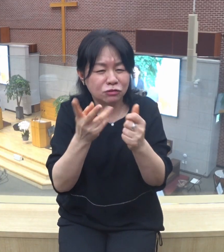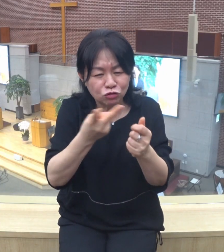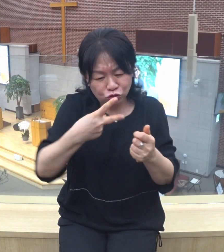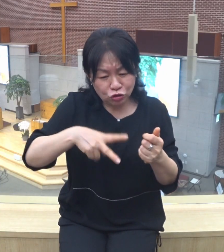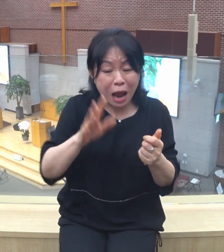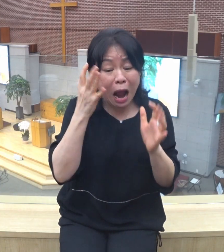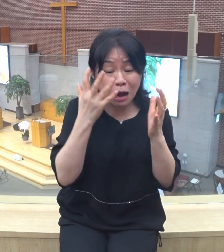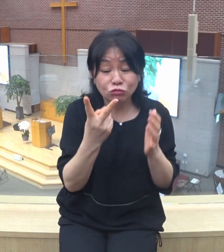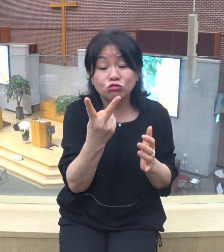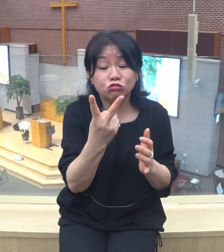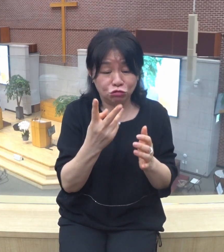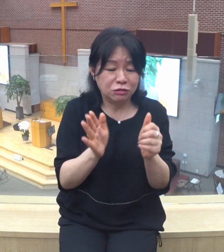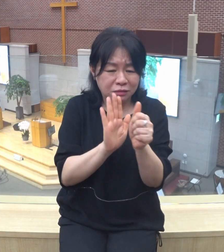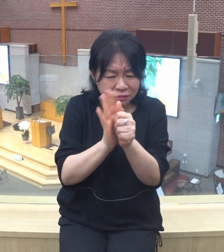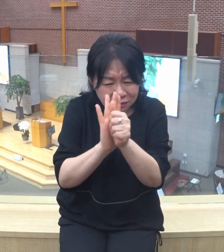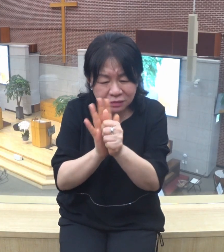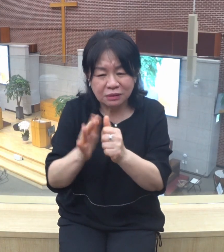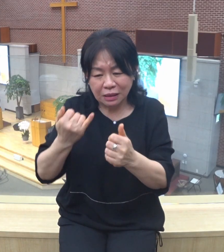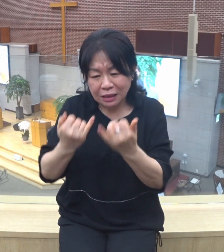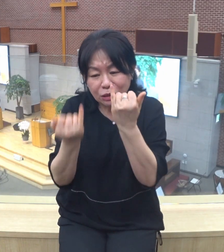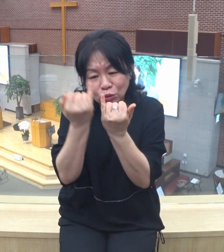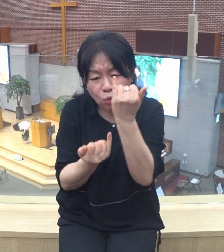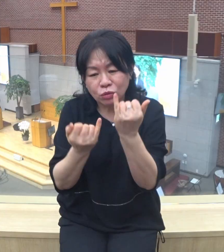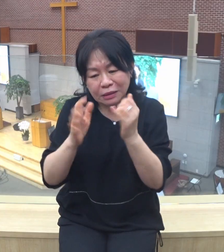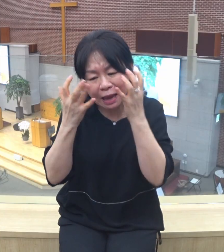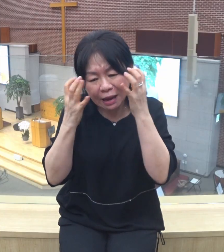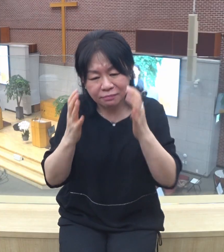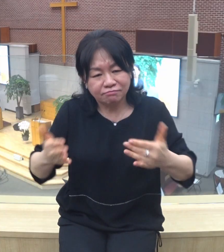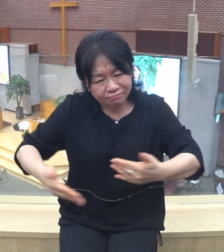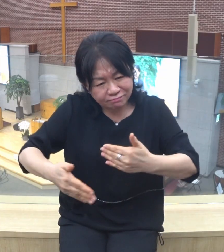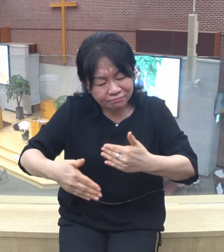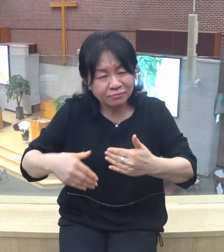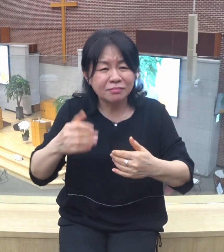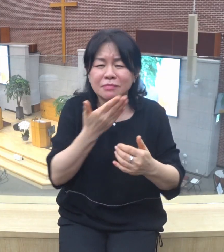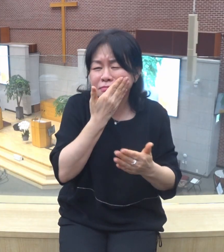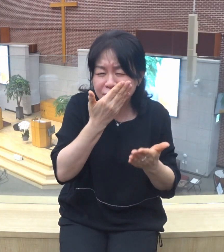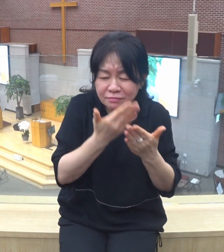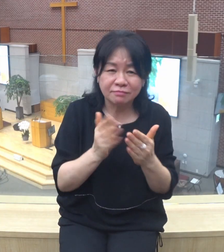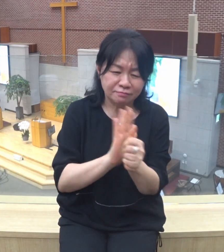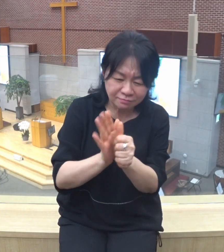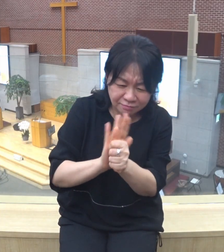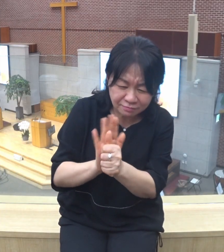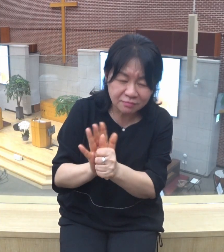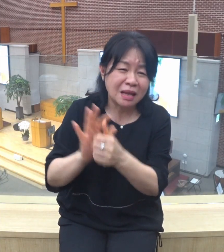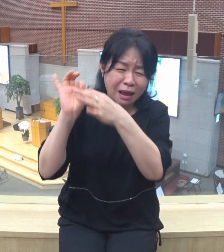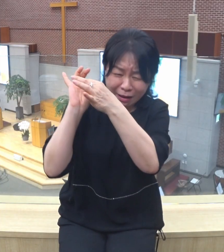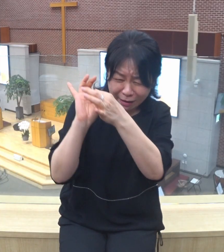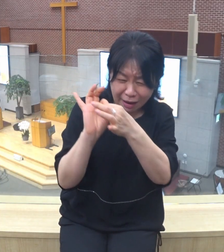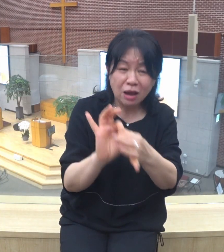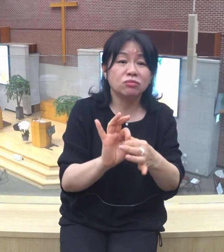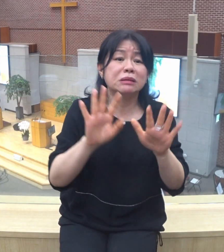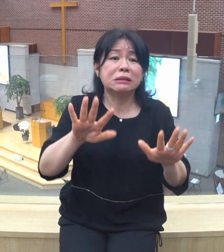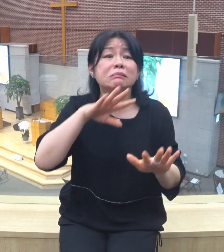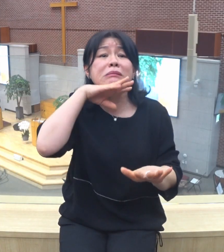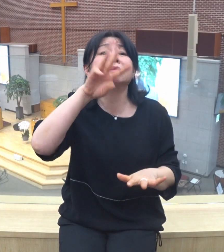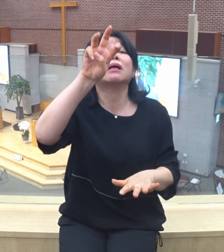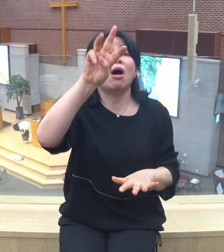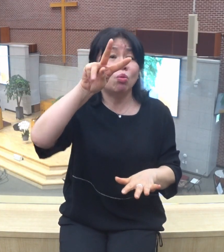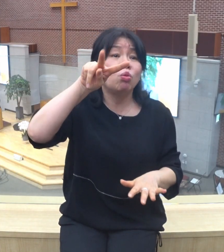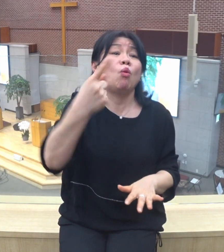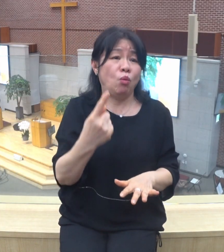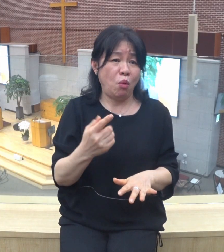자기 안에 갇혀있는 이 아이들을 사랑해 주었습니다. 지금도 귀하게 대하면서 항상 예쁘다고